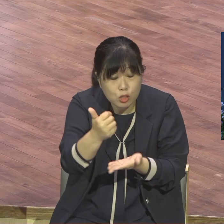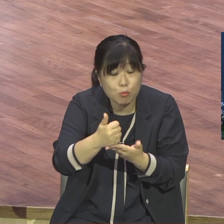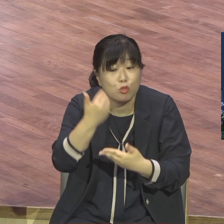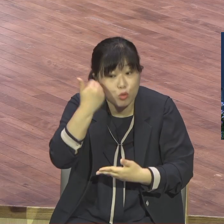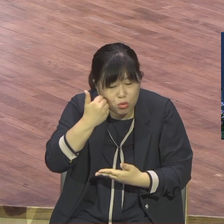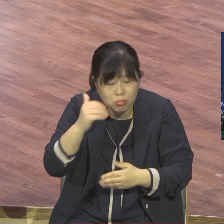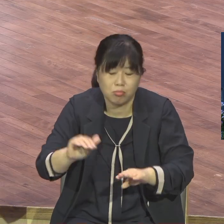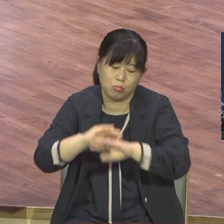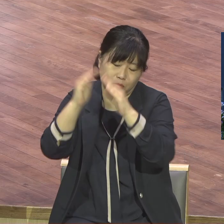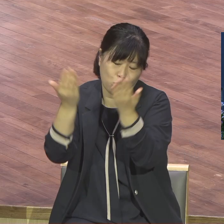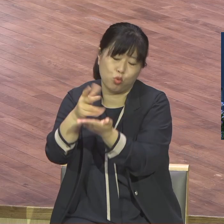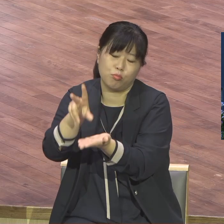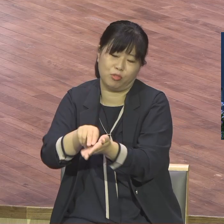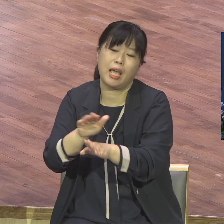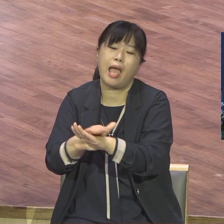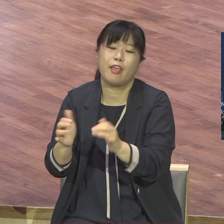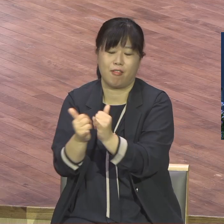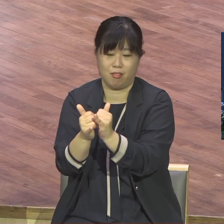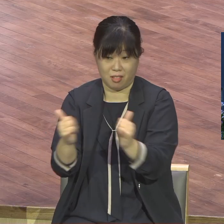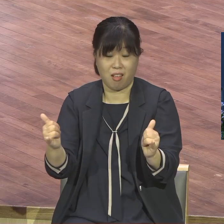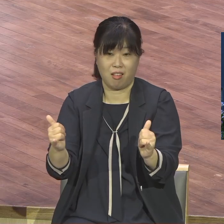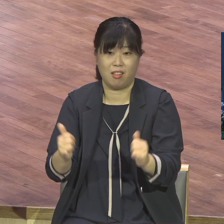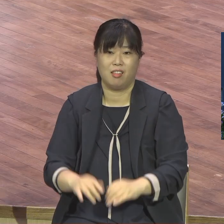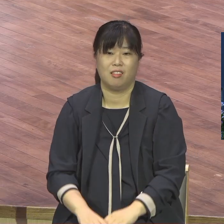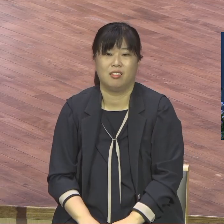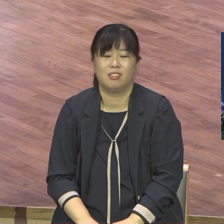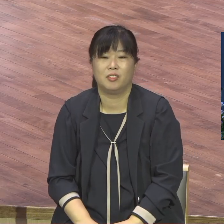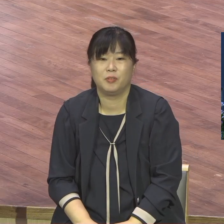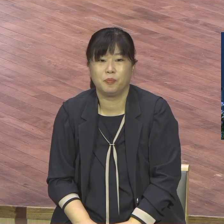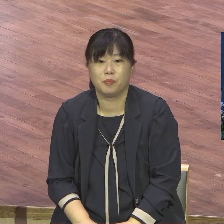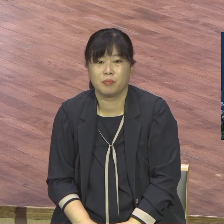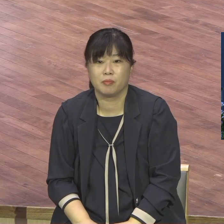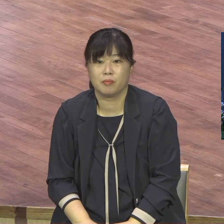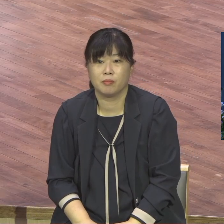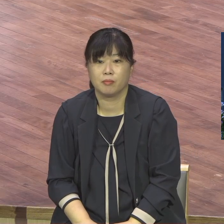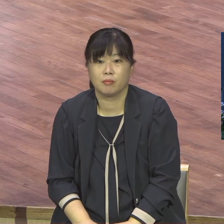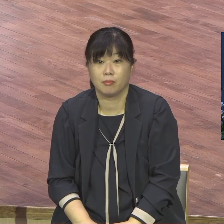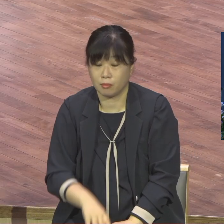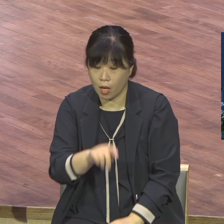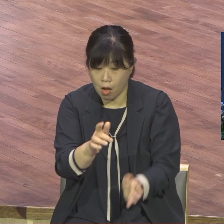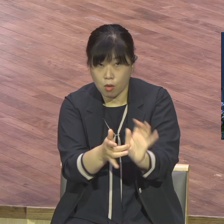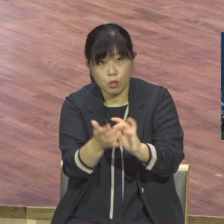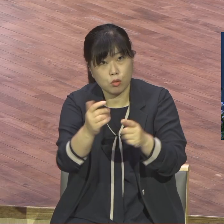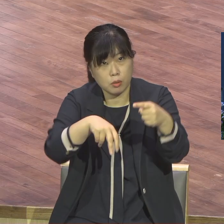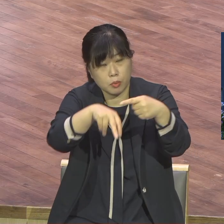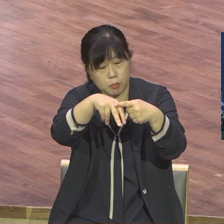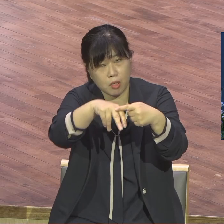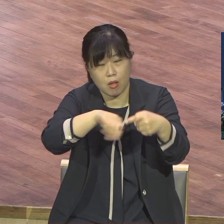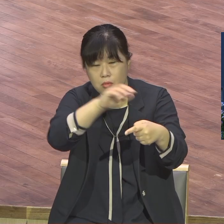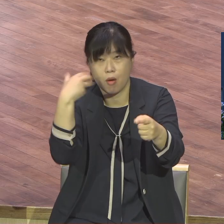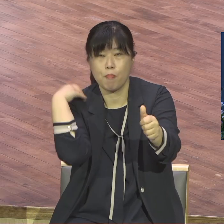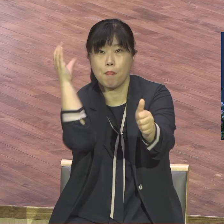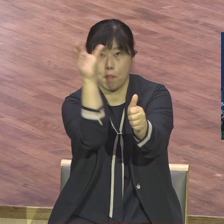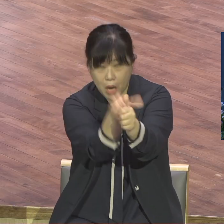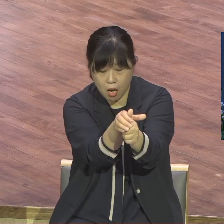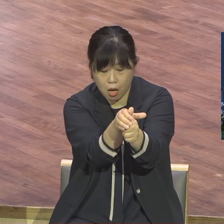그래서 사도 바울은 우리도 그리스도 예수를 이제는 본받는 삶을 사는 것이